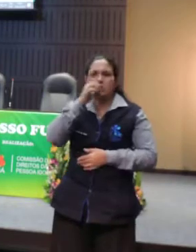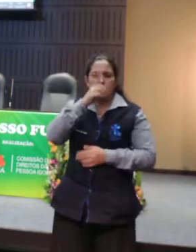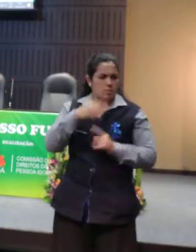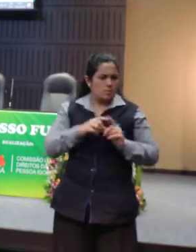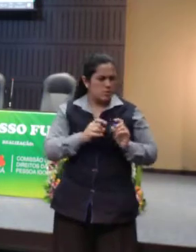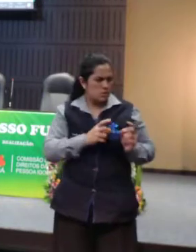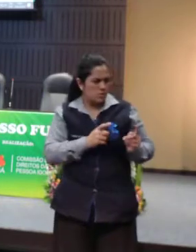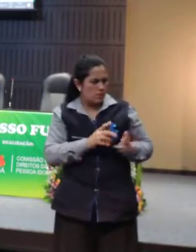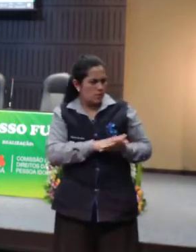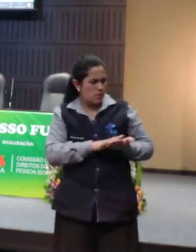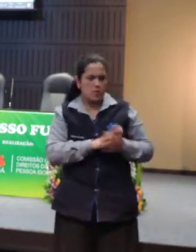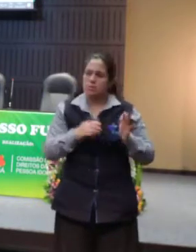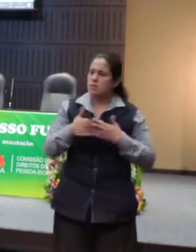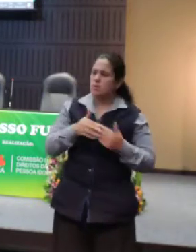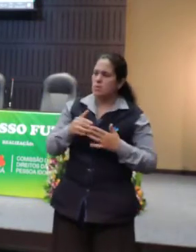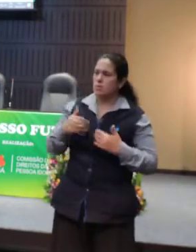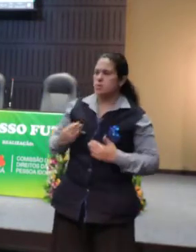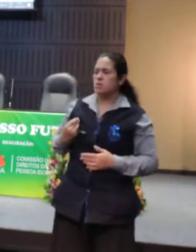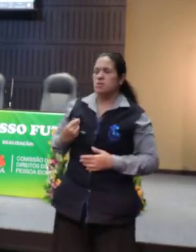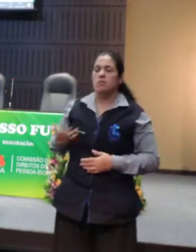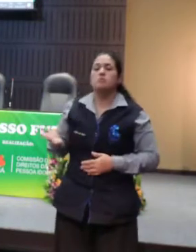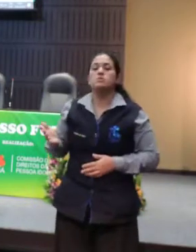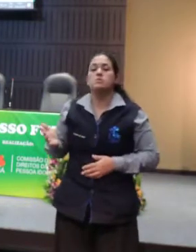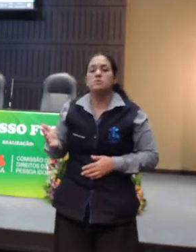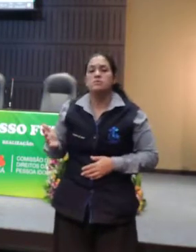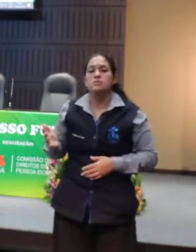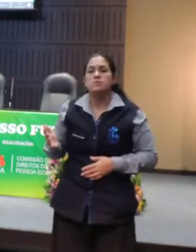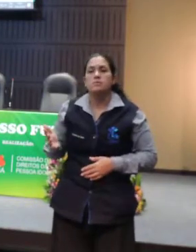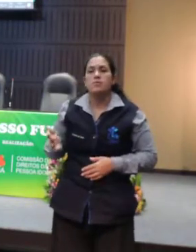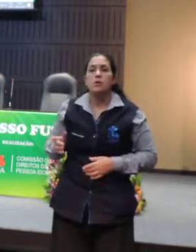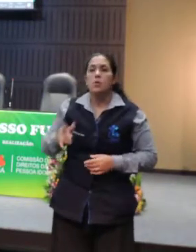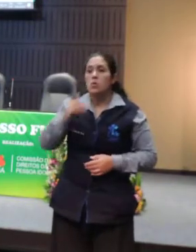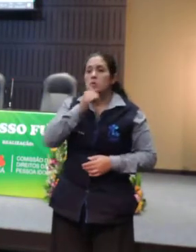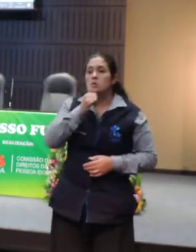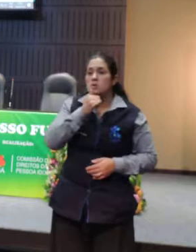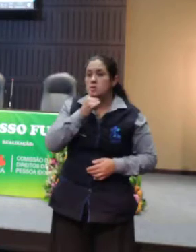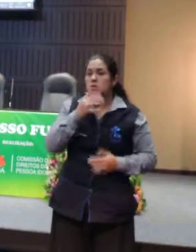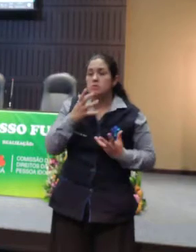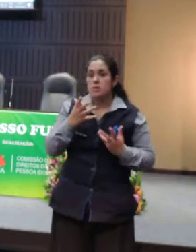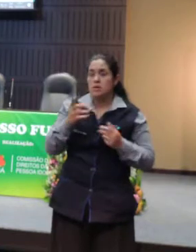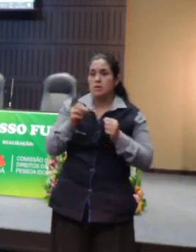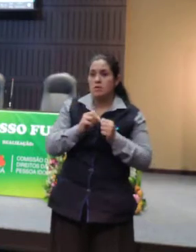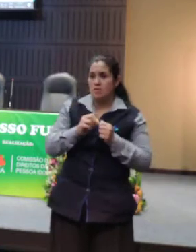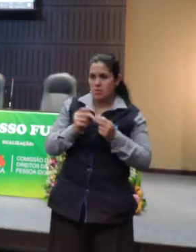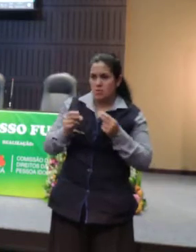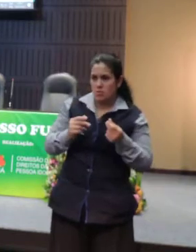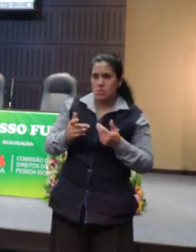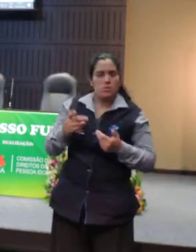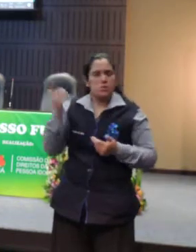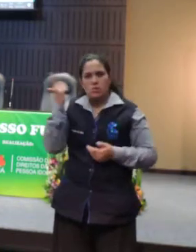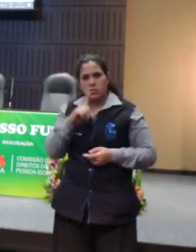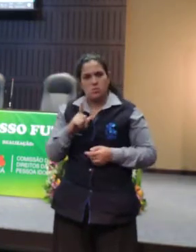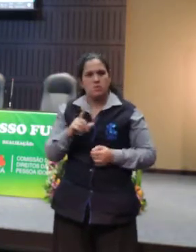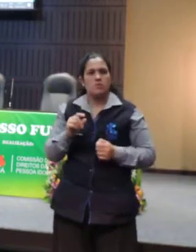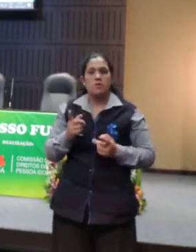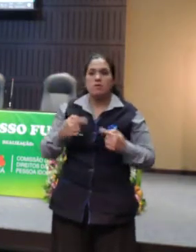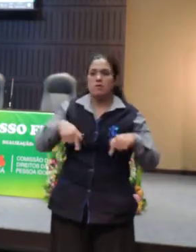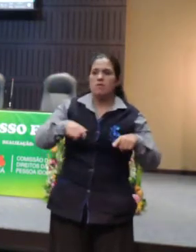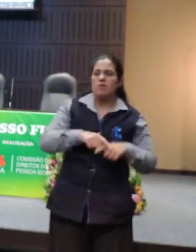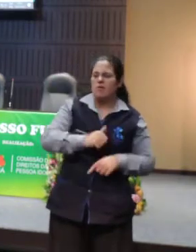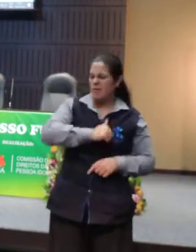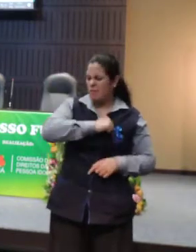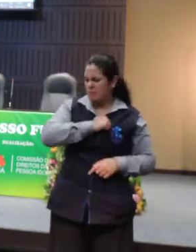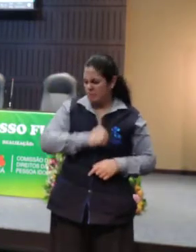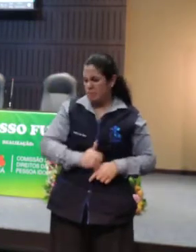nada, eu falei, pelo menos nós curtimos. Entendeu? O triste é você ir para lá querendo fazer o negócio, não deu certo, você volta pé da vida, gastou,